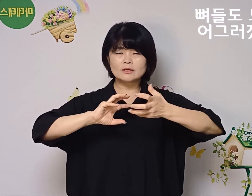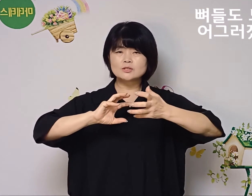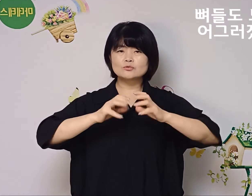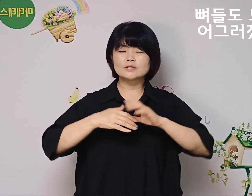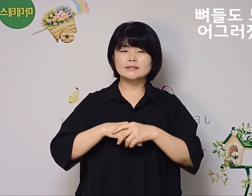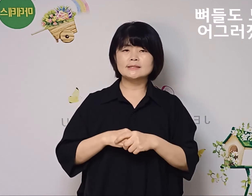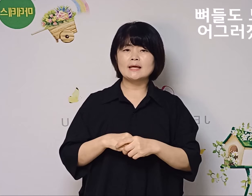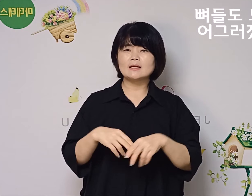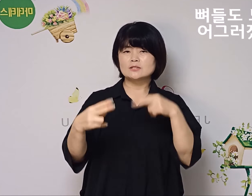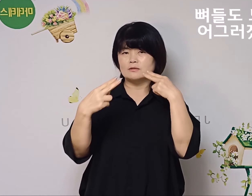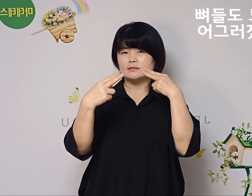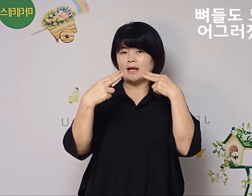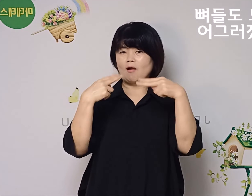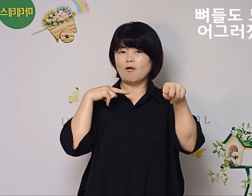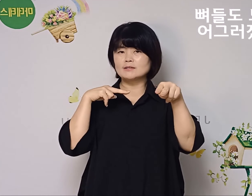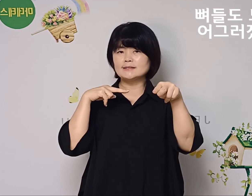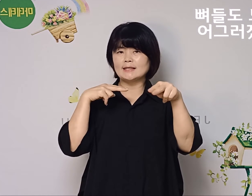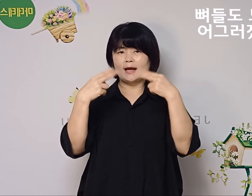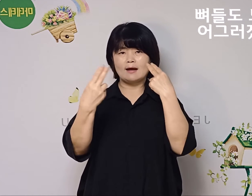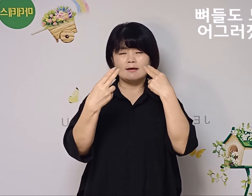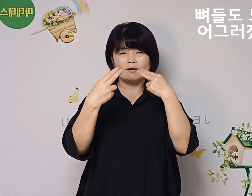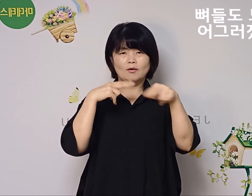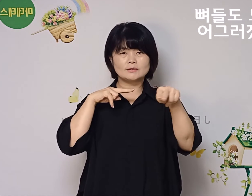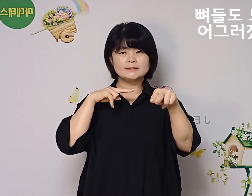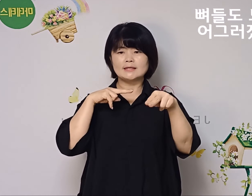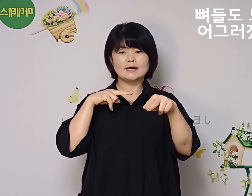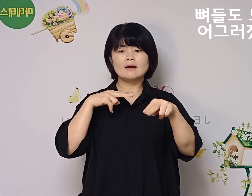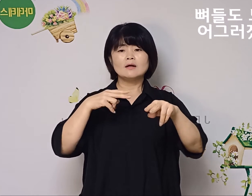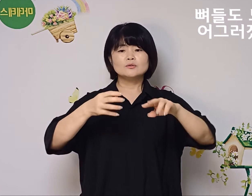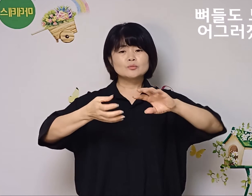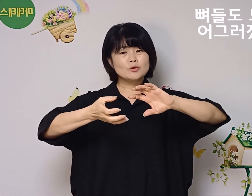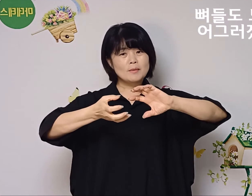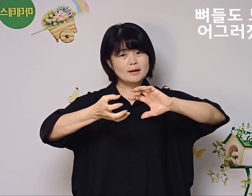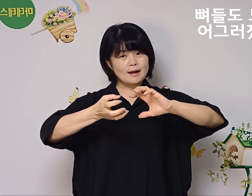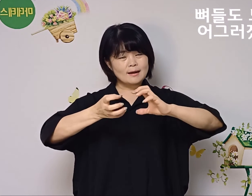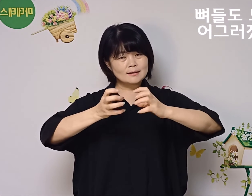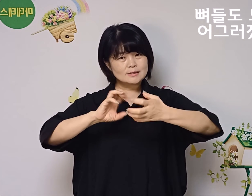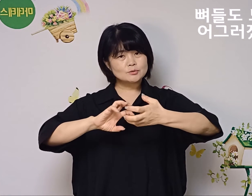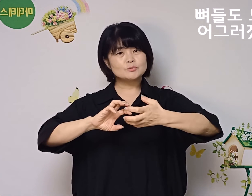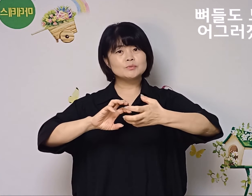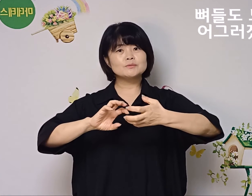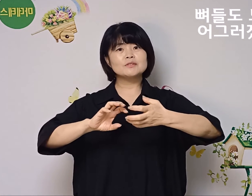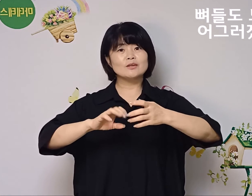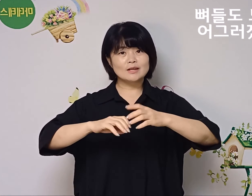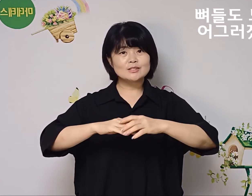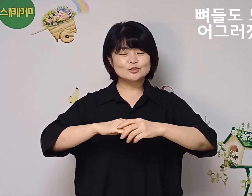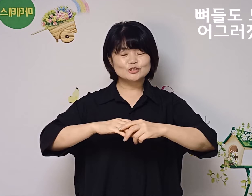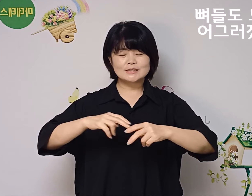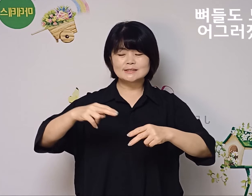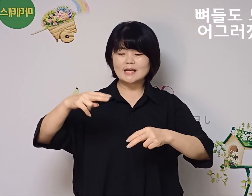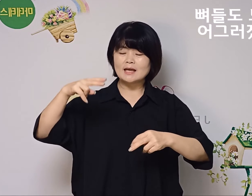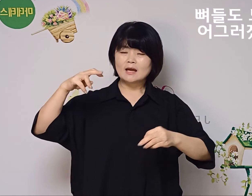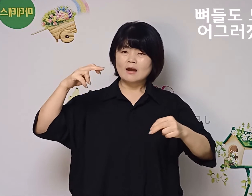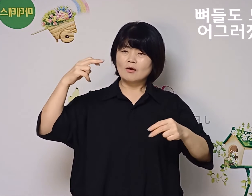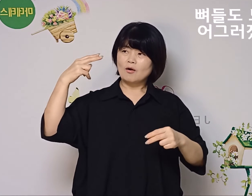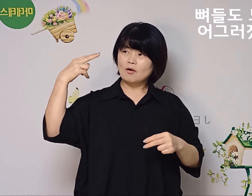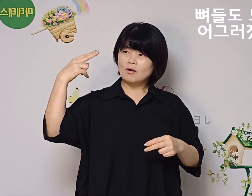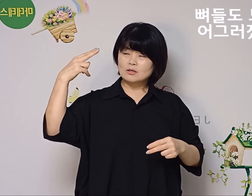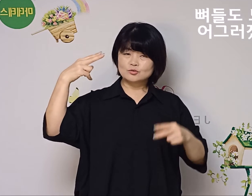하셔도 되는데 저는 그냥 어긋나다. 좀 더 막 강하게 하시고 싶으시면 이렇게 하셔도 되는데